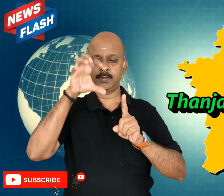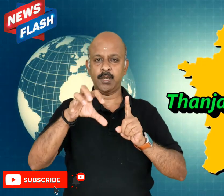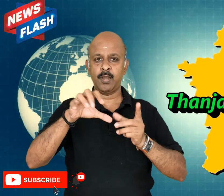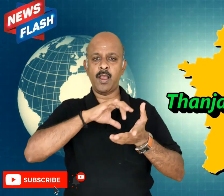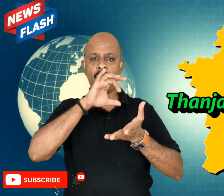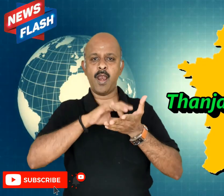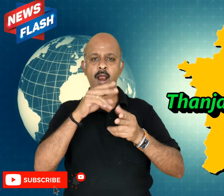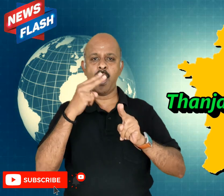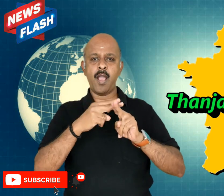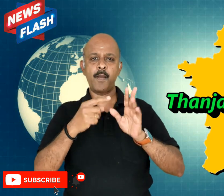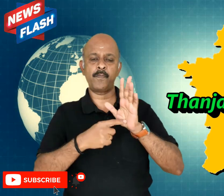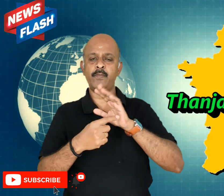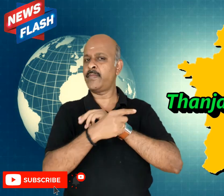தஞ்சாவூர் டிஸ்ட்ரிக்ட்